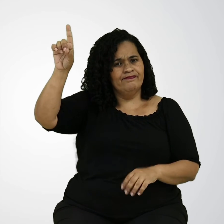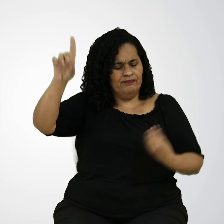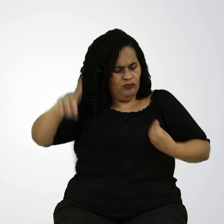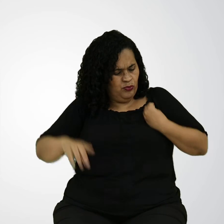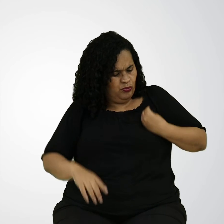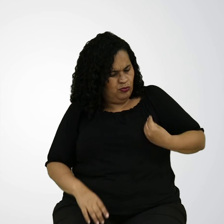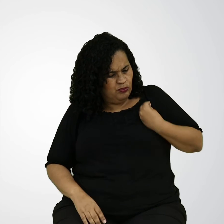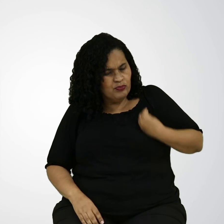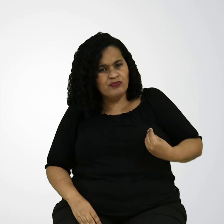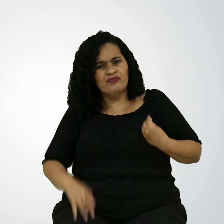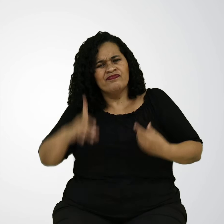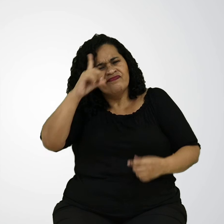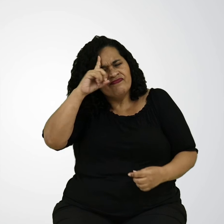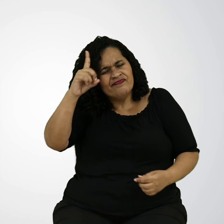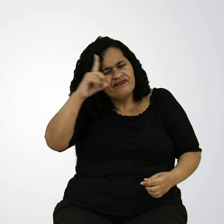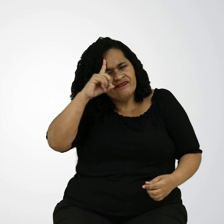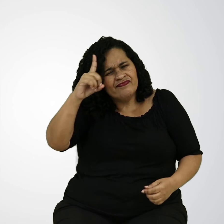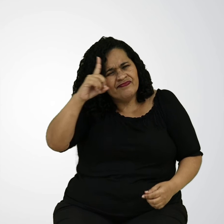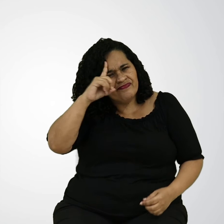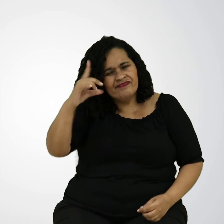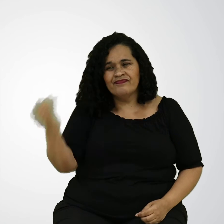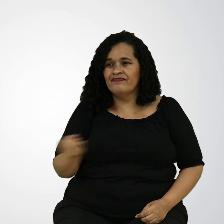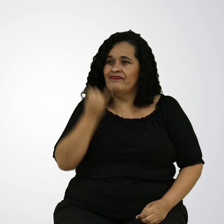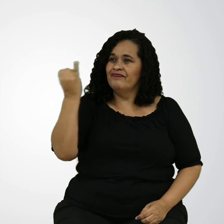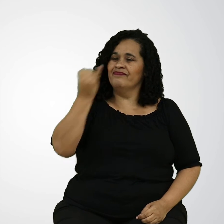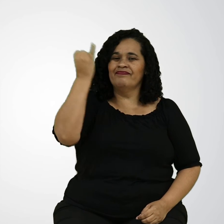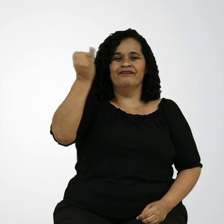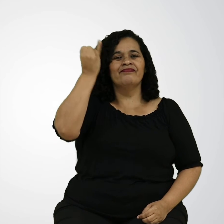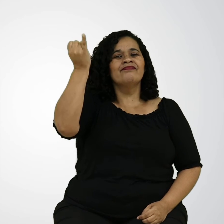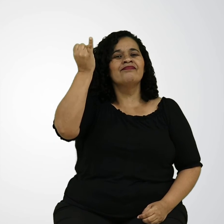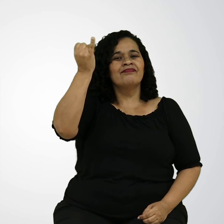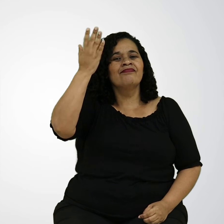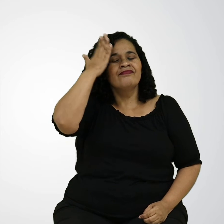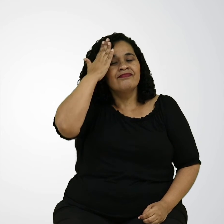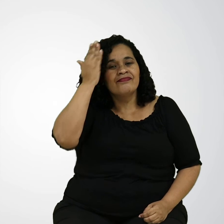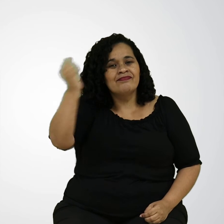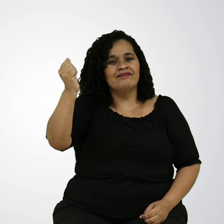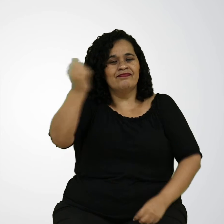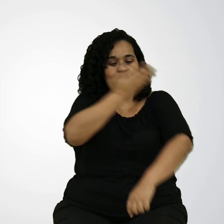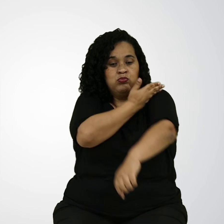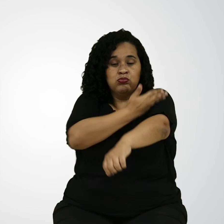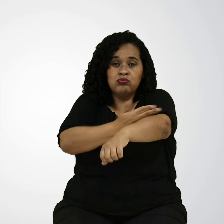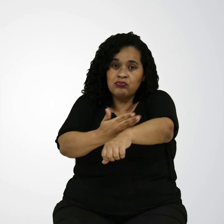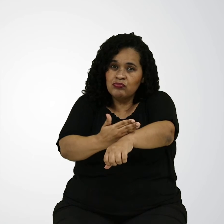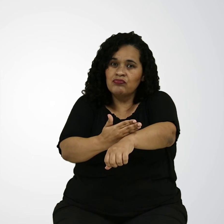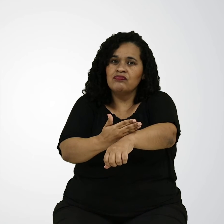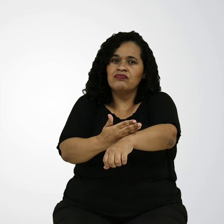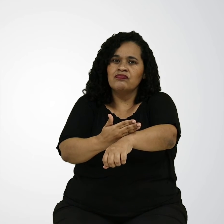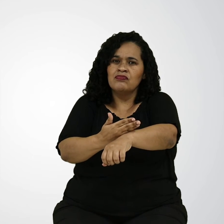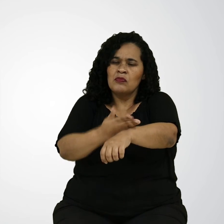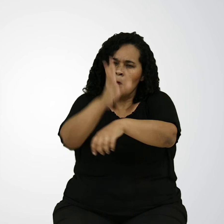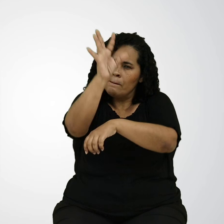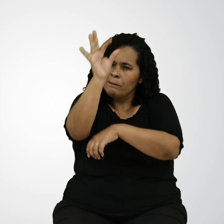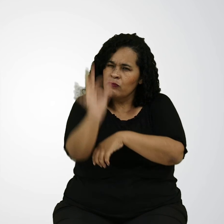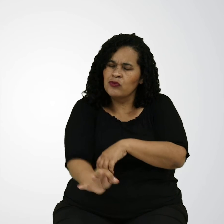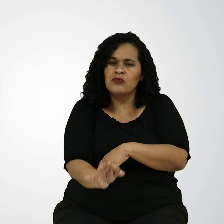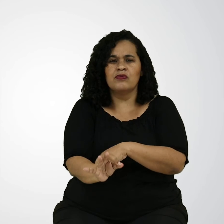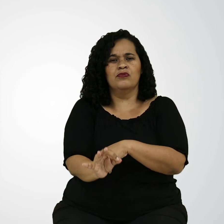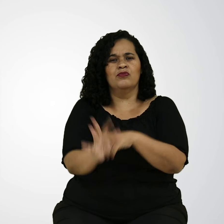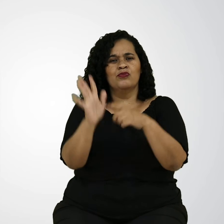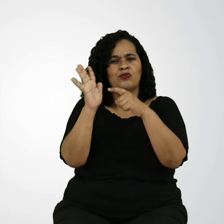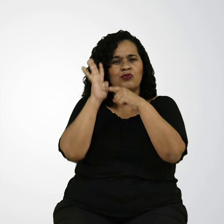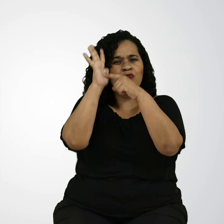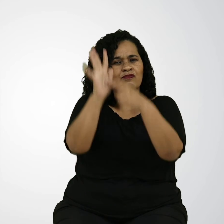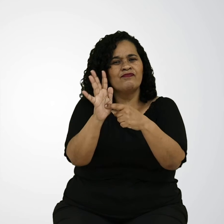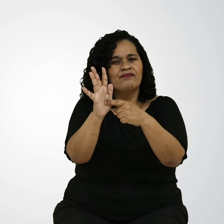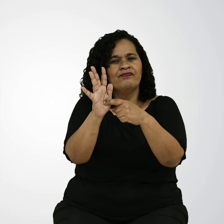princípios no dia a dia. É importante, com sabedoria, para que o nosso comportamento não blasfeme o bom nome de Deus, não